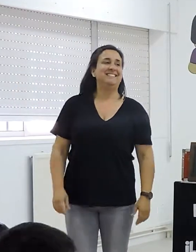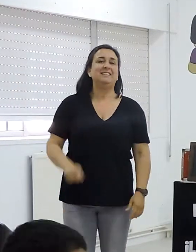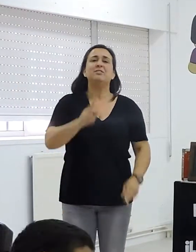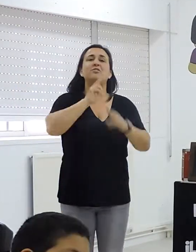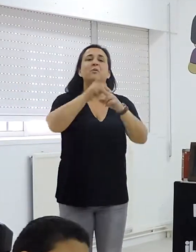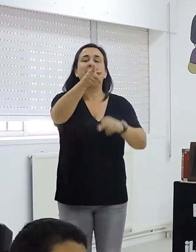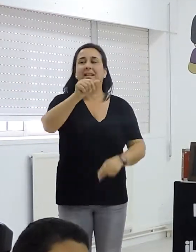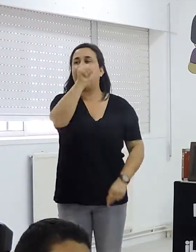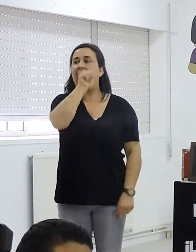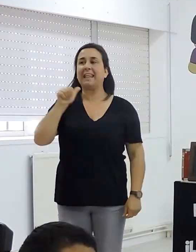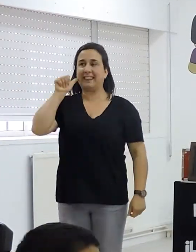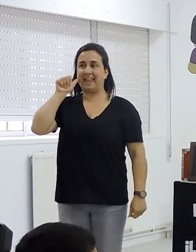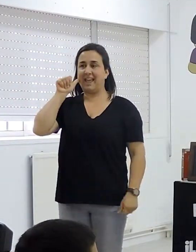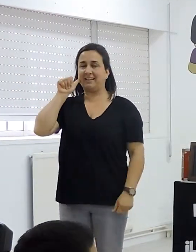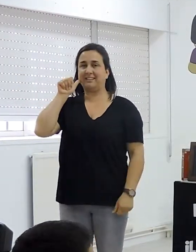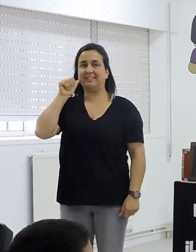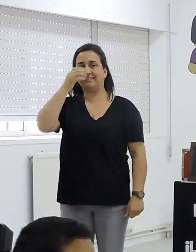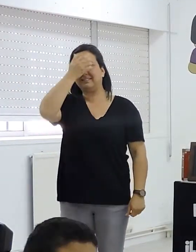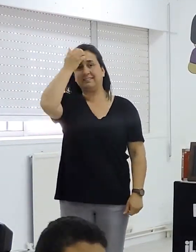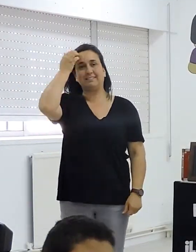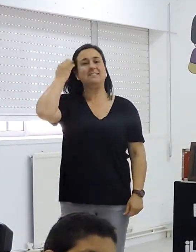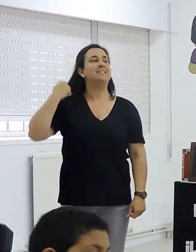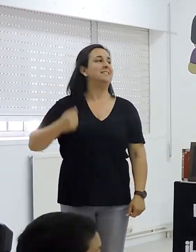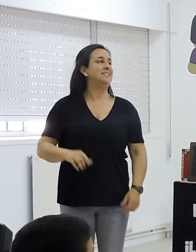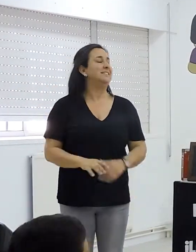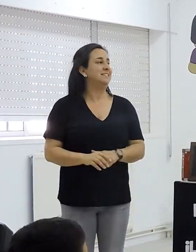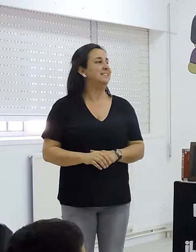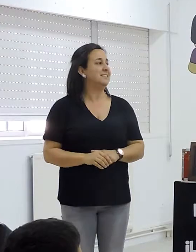¿Cómo te llamas? Alicia. Alicia, el país de las maravillas.